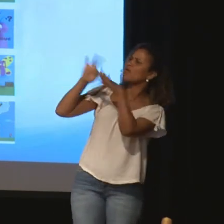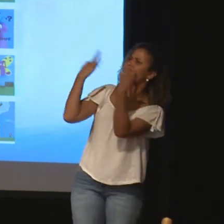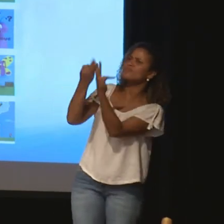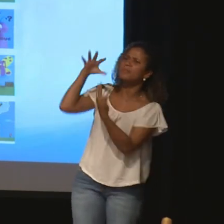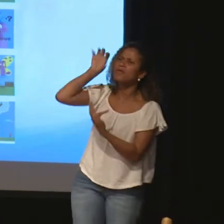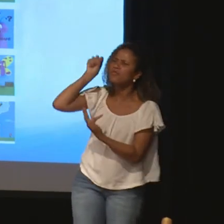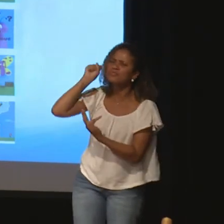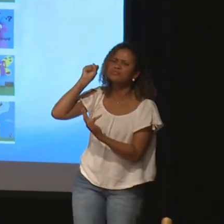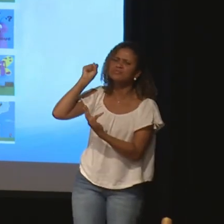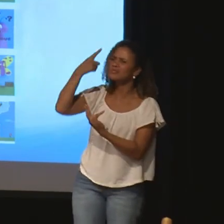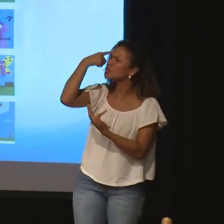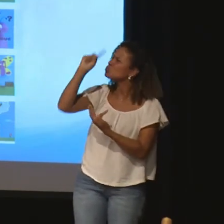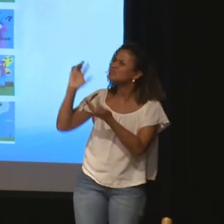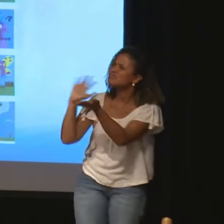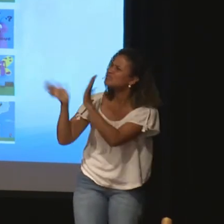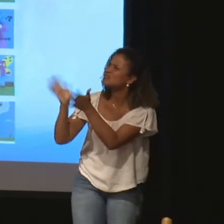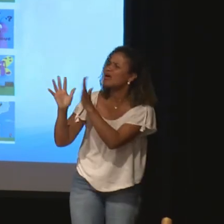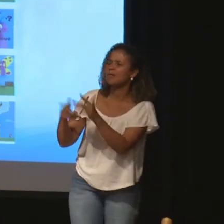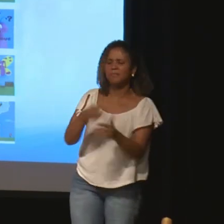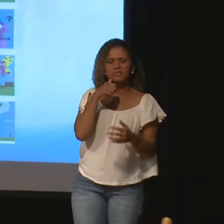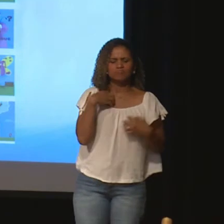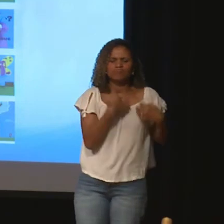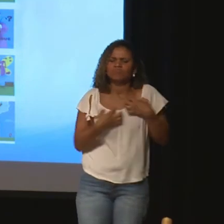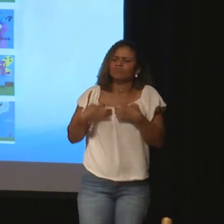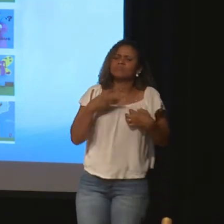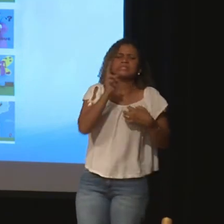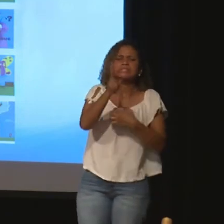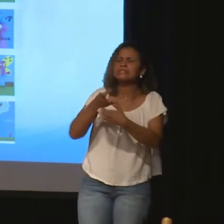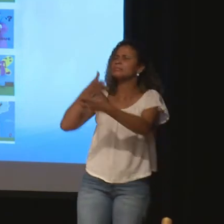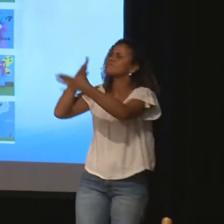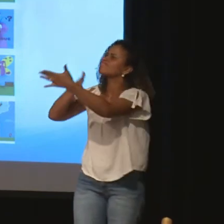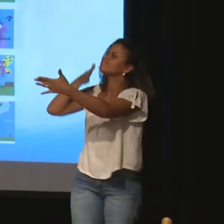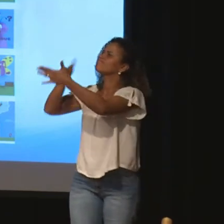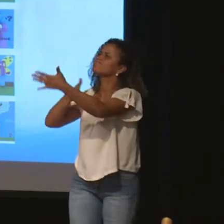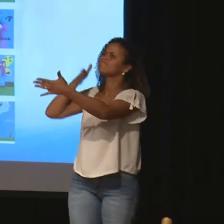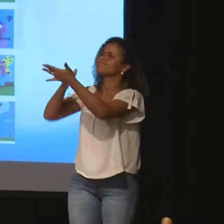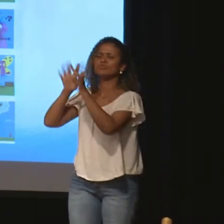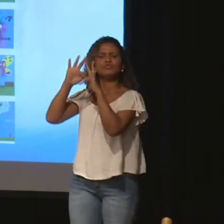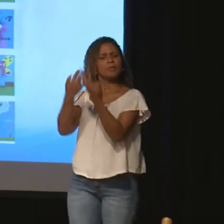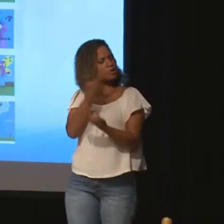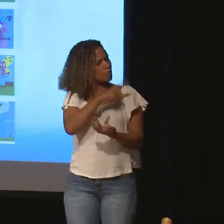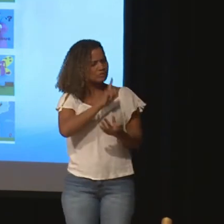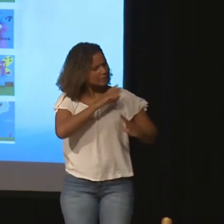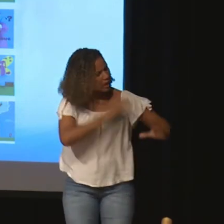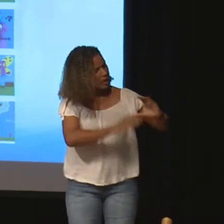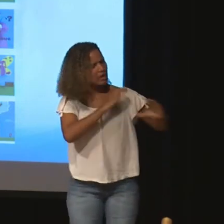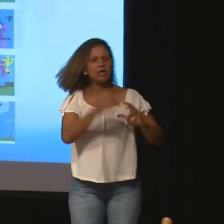E ela foi percebendo que a família era diferente, que não sabia se comunicar com ela, e ela era angustiada, porque ela perguntava sempre,